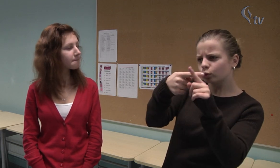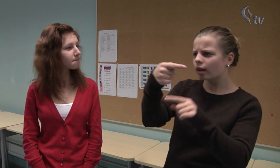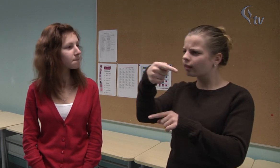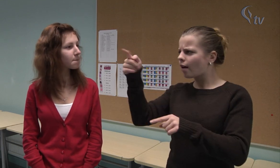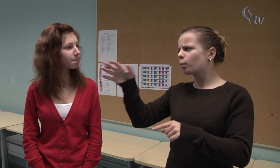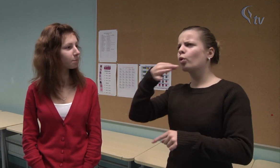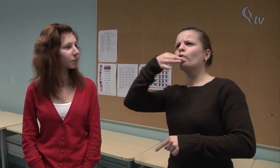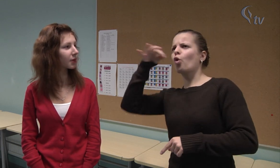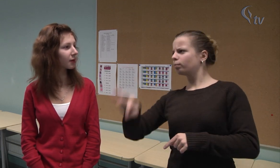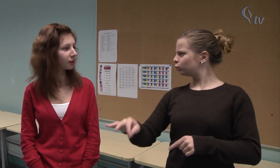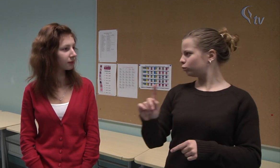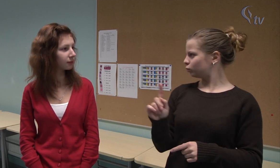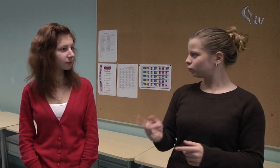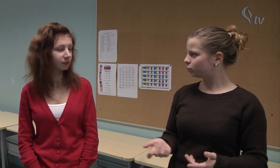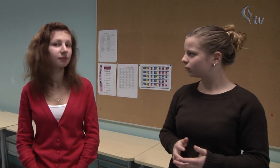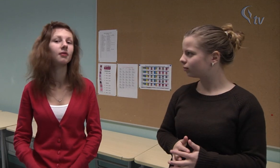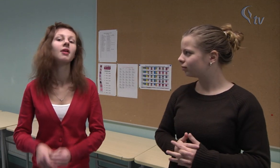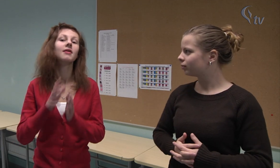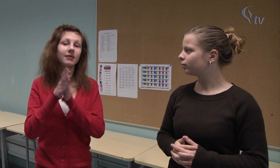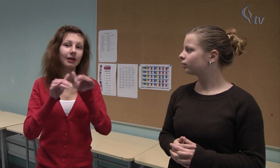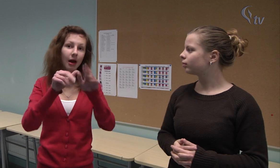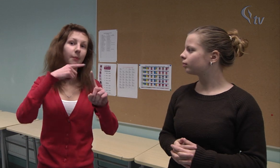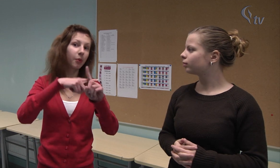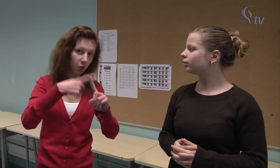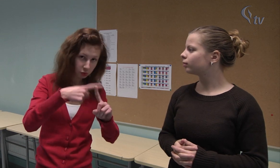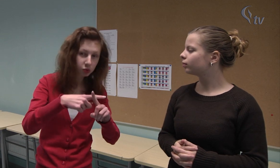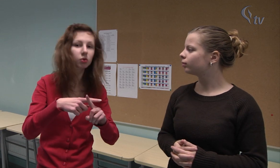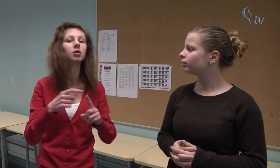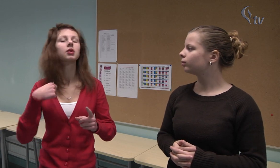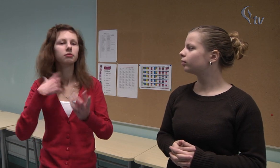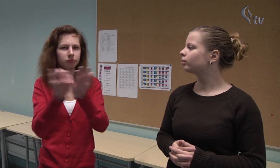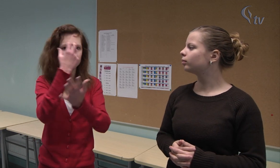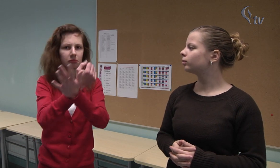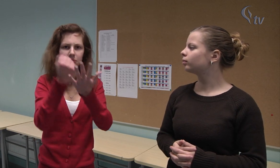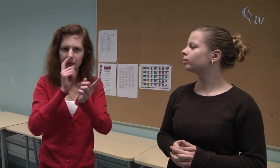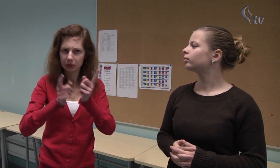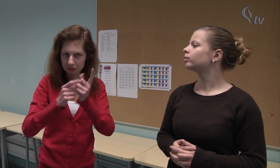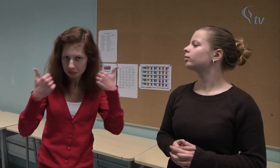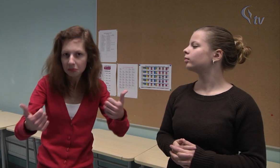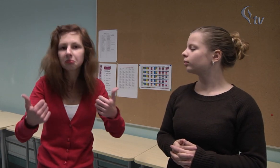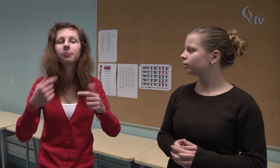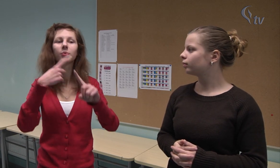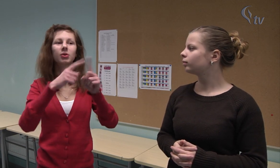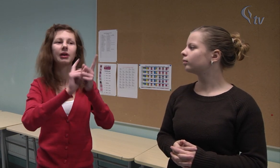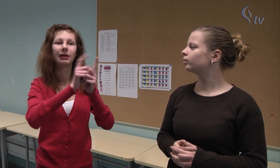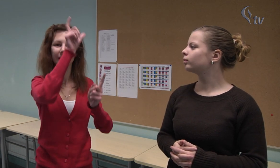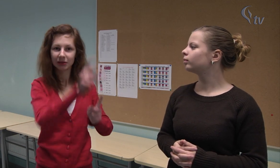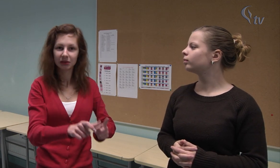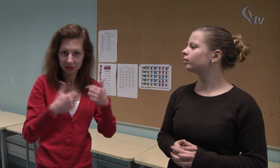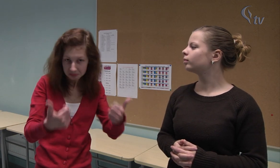positiivseid külgi, mis sinu kogemuse järgi on, mida sa ütleksid? No mina olen saanud tõlgi tellides, ma olen saanud tõlgi. Negatiivne on võib-olla nüüd